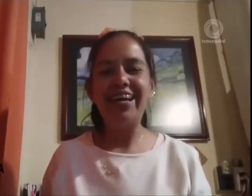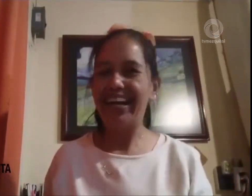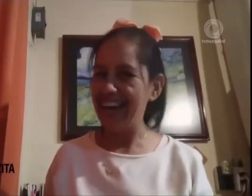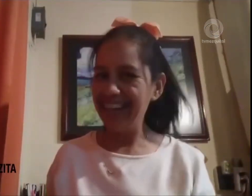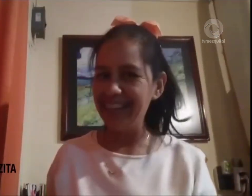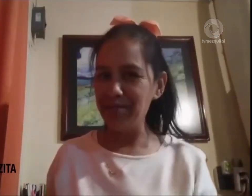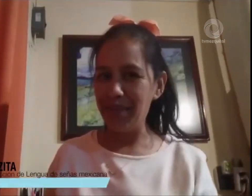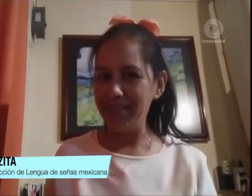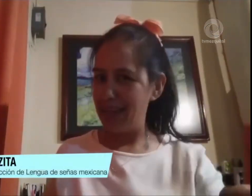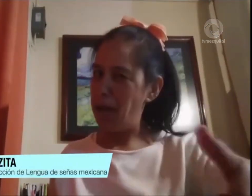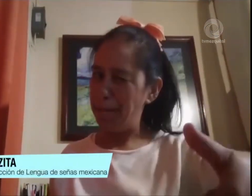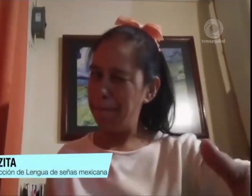gratismente!